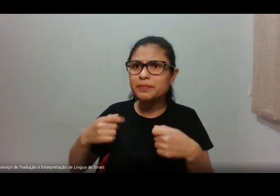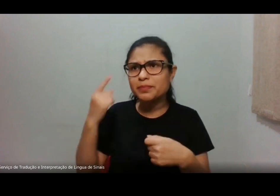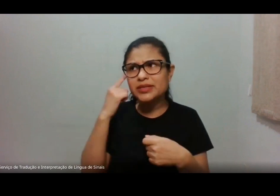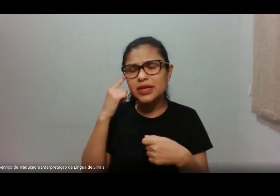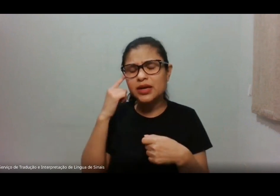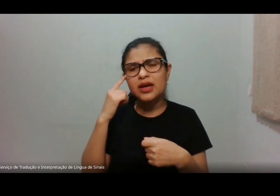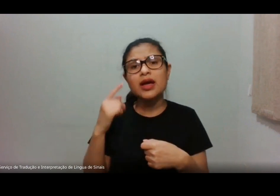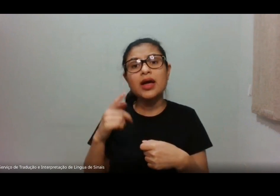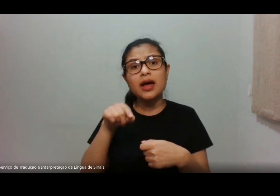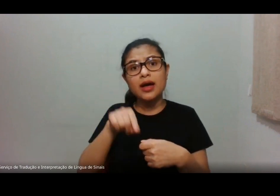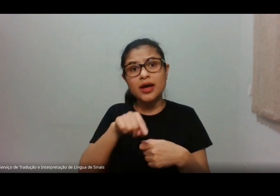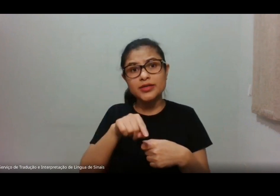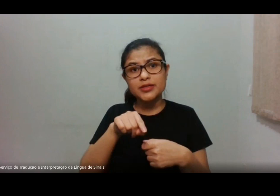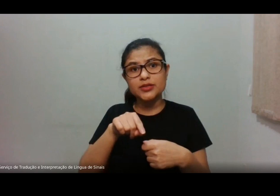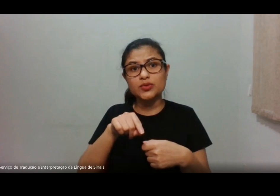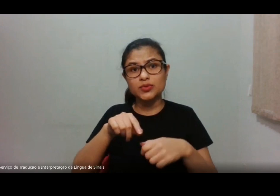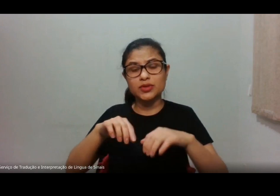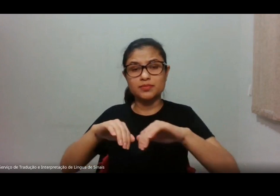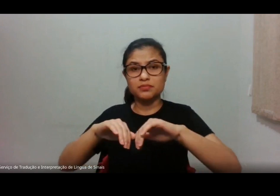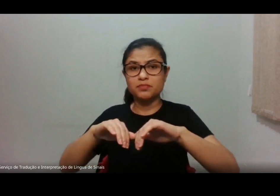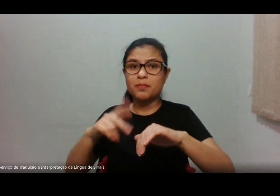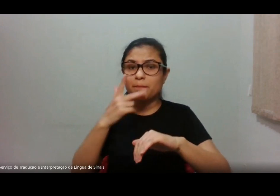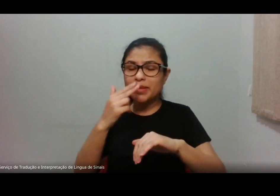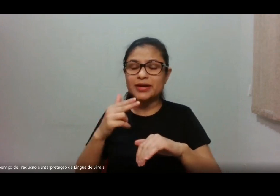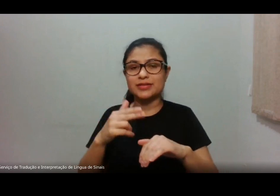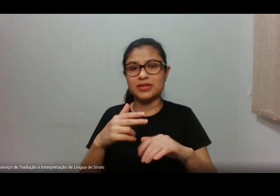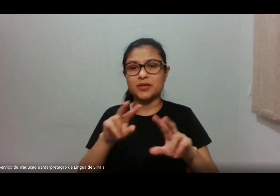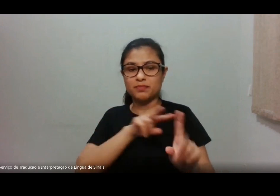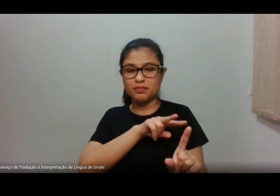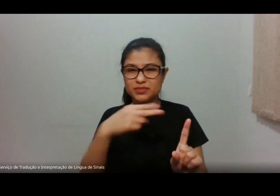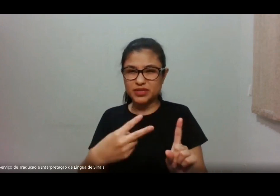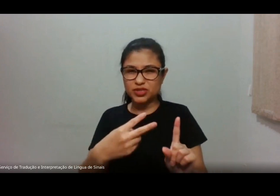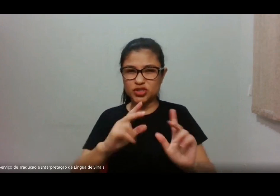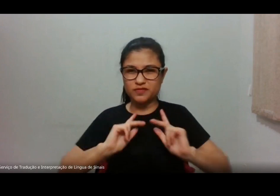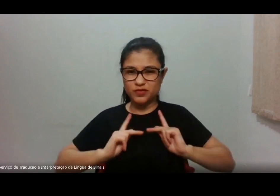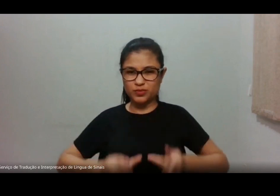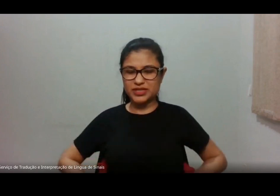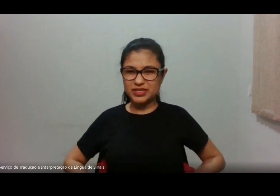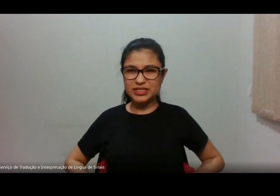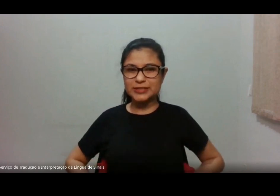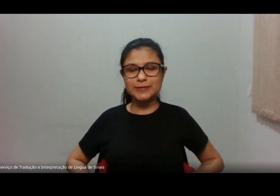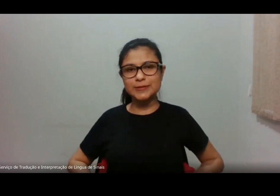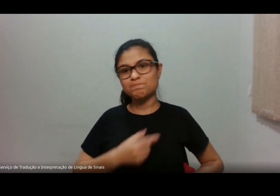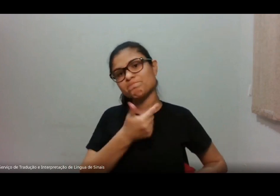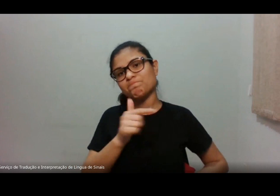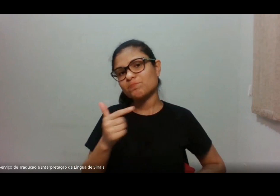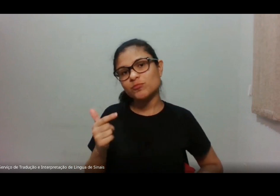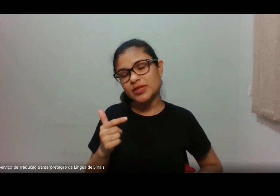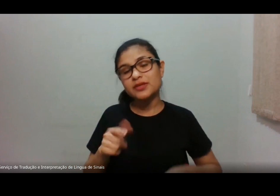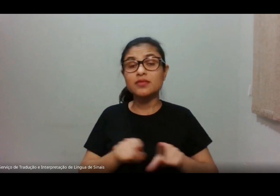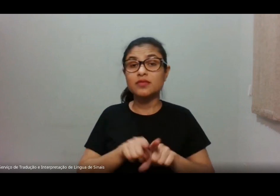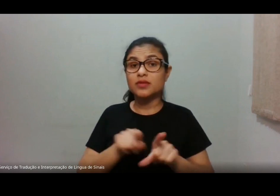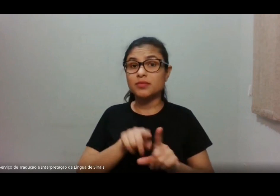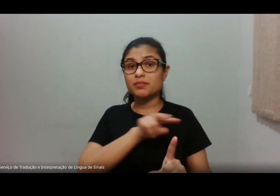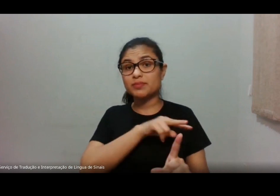E isso distancia os estudos da linguagem da perspectiva humanista e da perspectiva de que o que é a